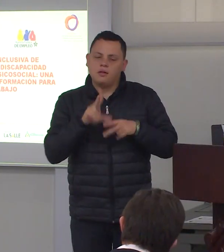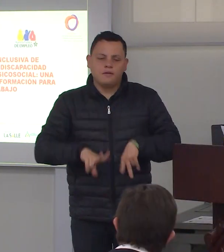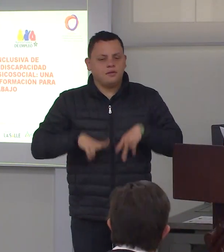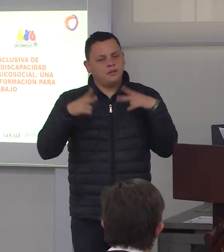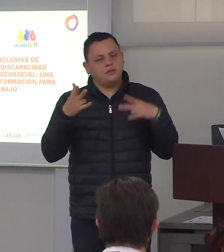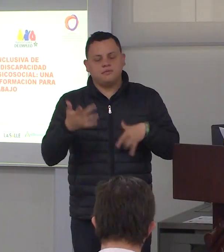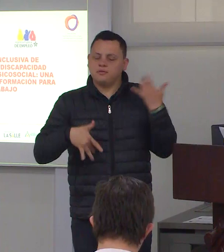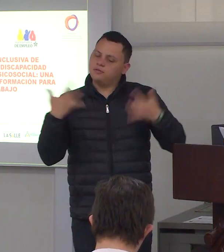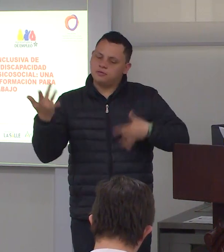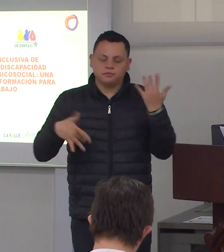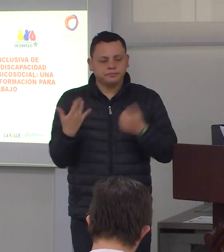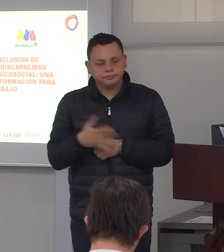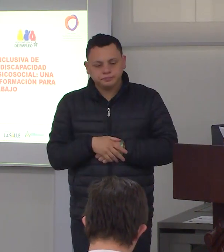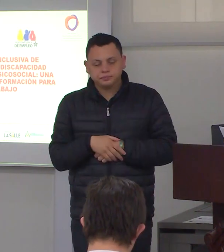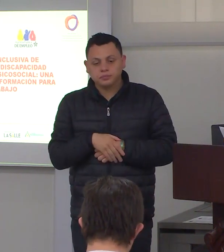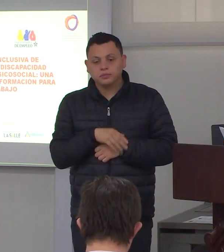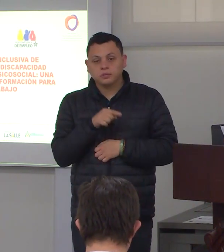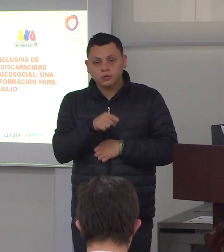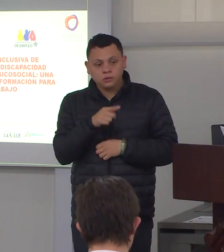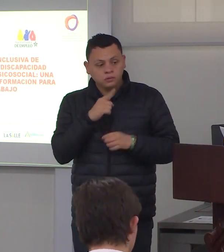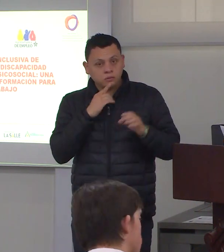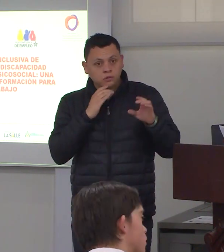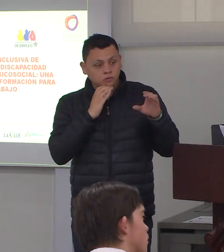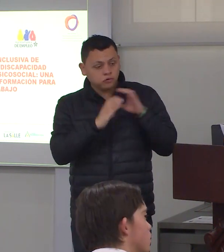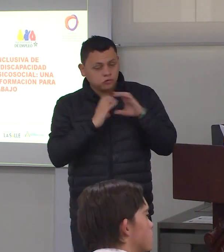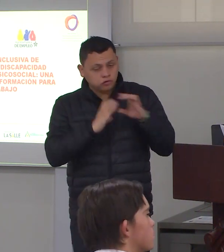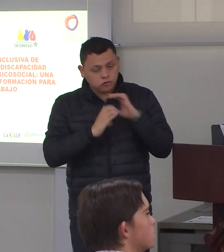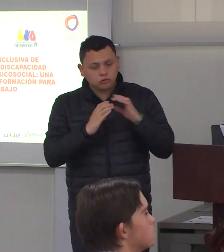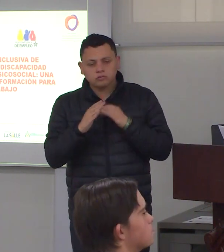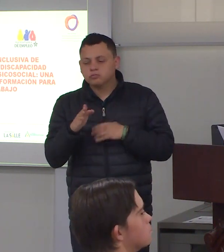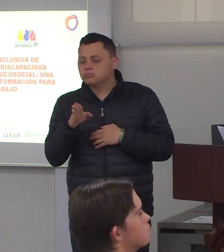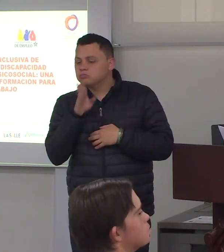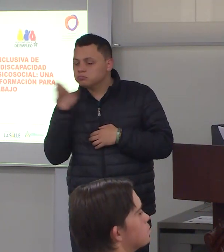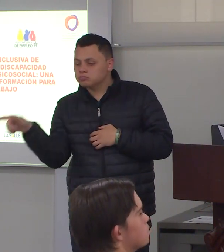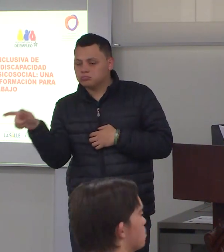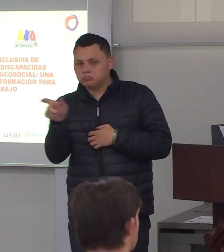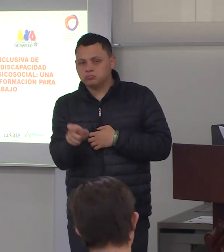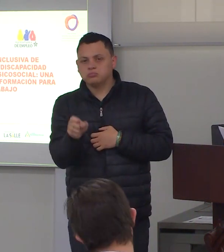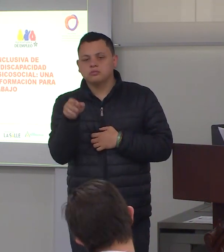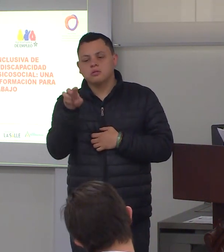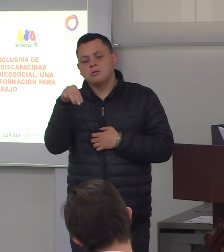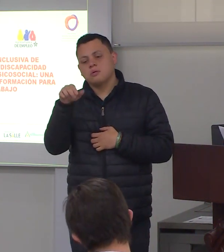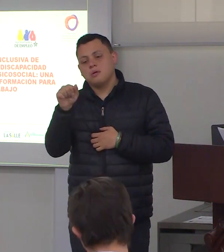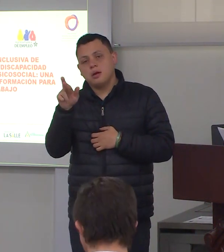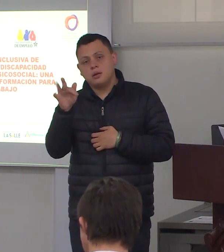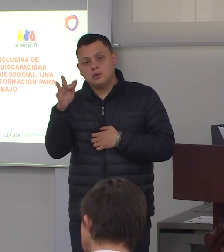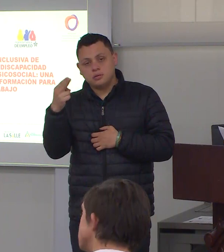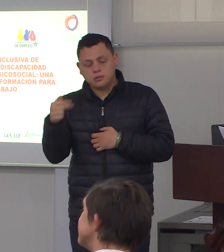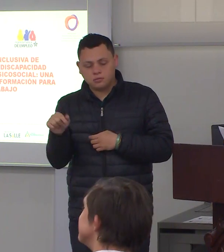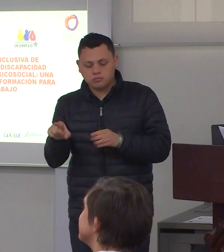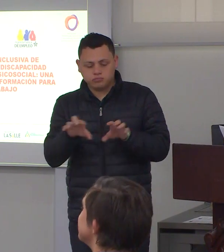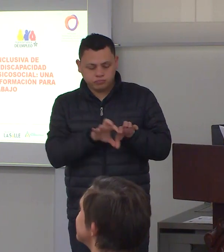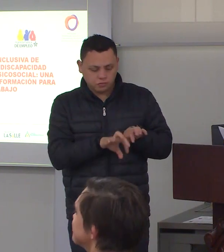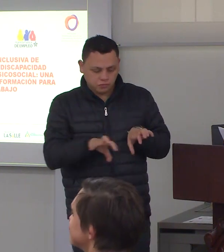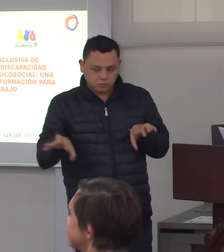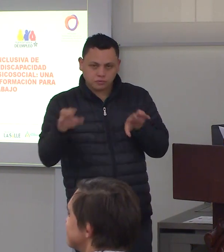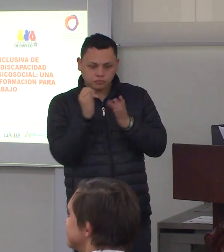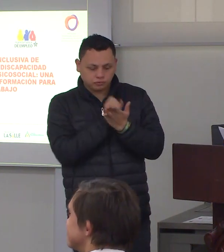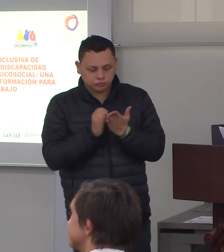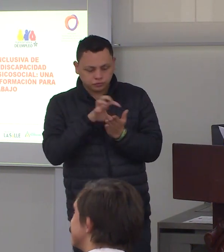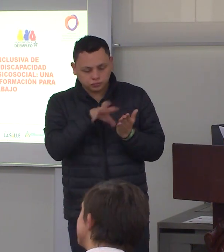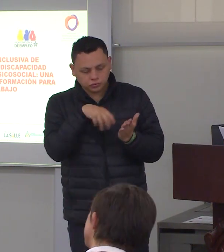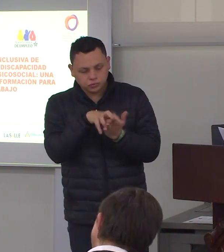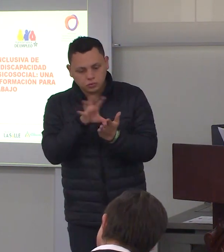vida. Para lograr el flujo de comunicación, Marta llevó unos pictogramas con los que se indicaban las acciones, datos